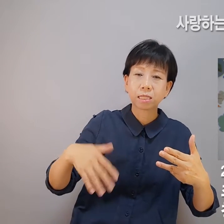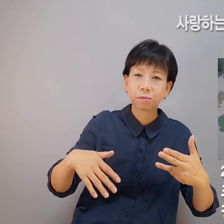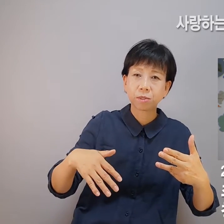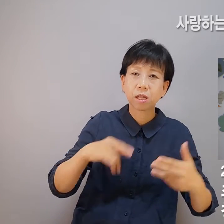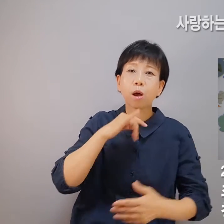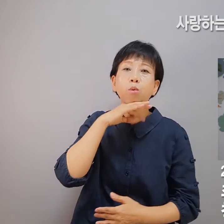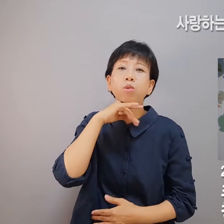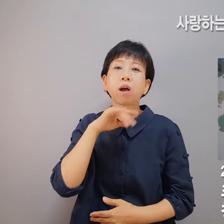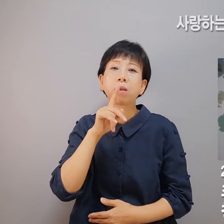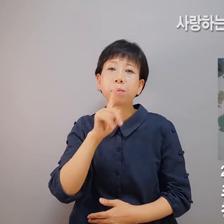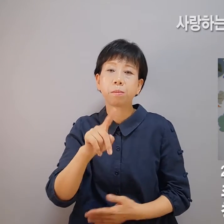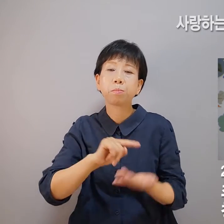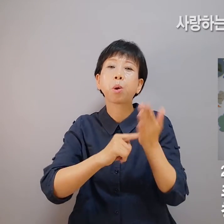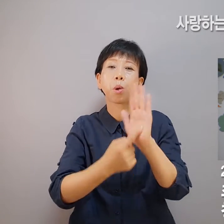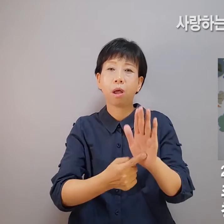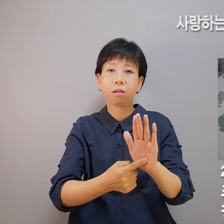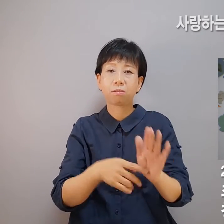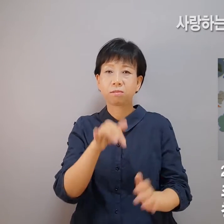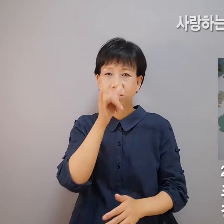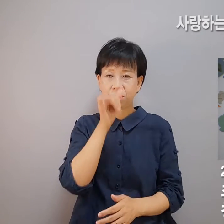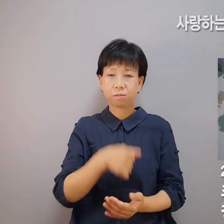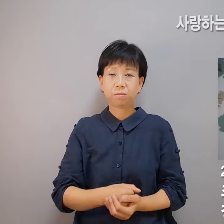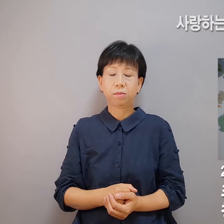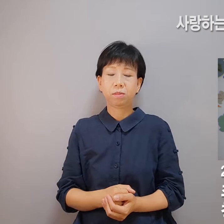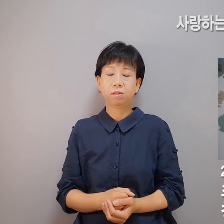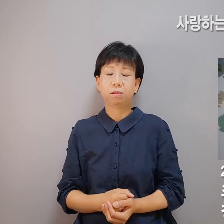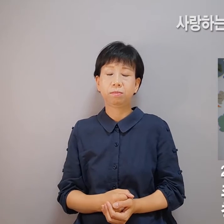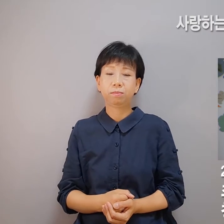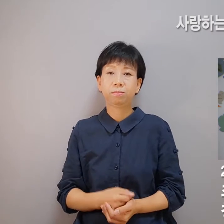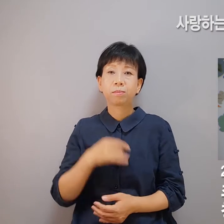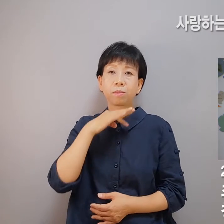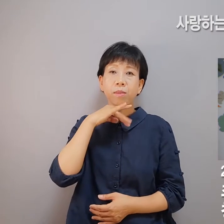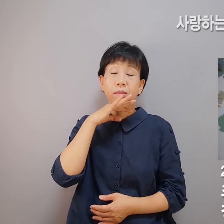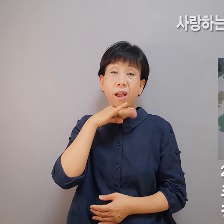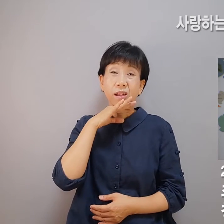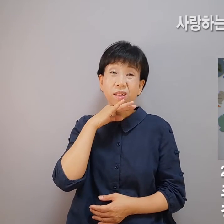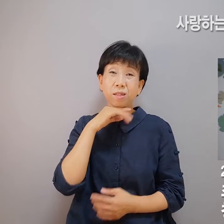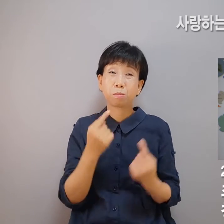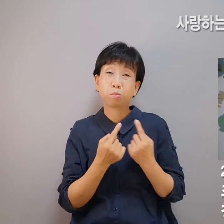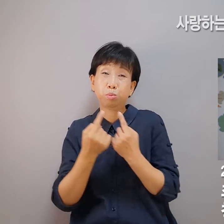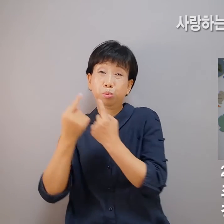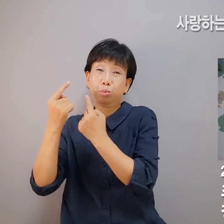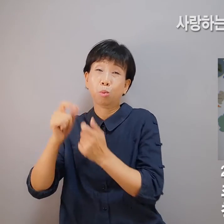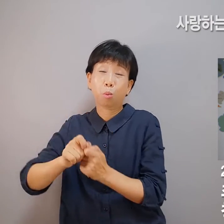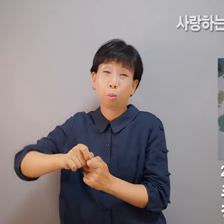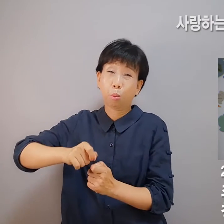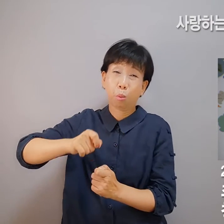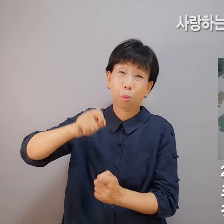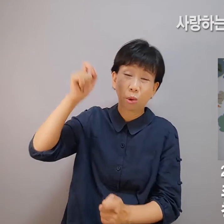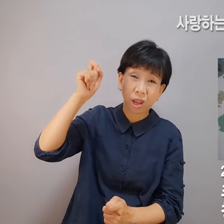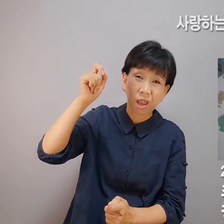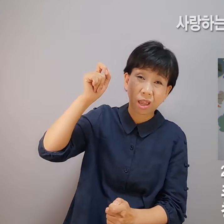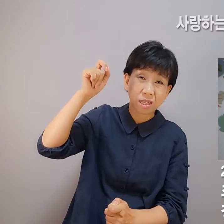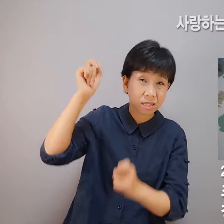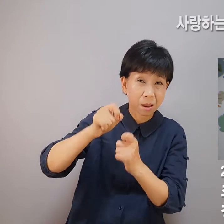이렇게 오랫동안 살아온 거 이런 거하고는 크게 관계가 없을 수도, 죄송합니다만 그렇습니다. 몇 년을